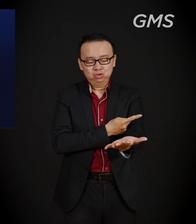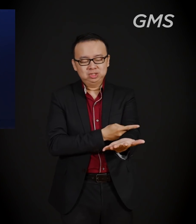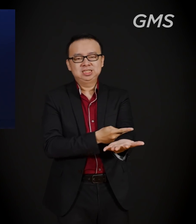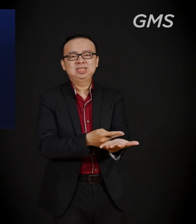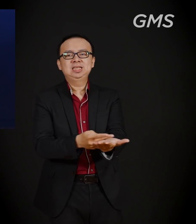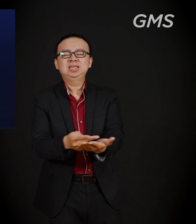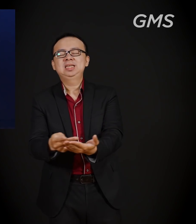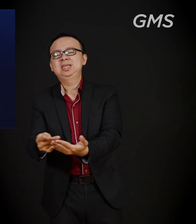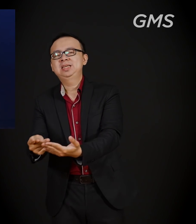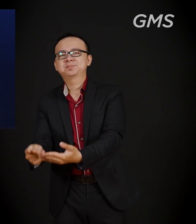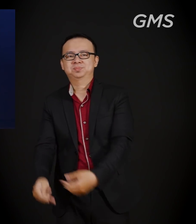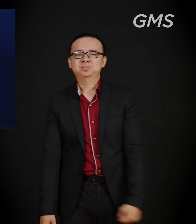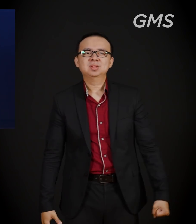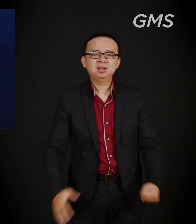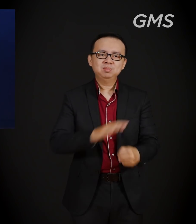Roh suci,